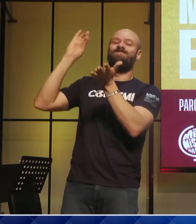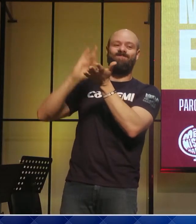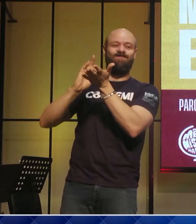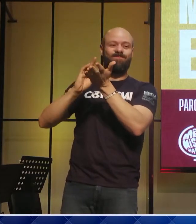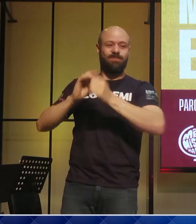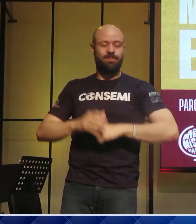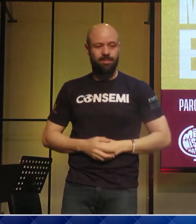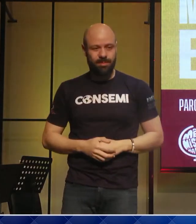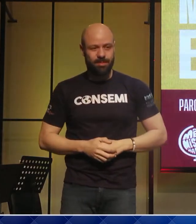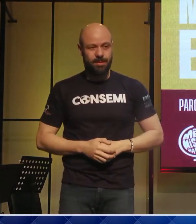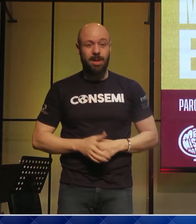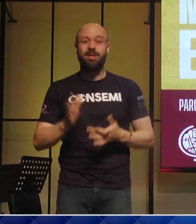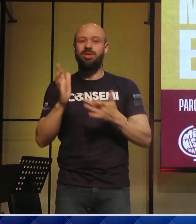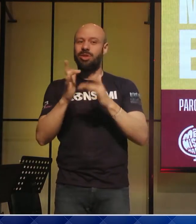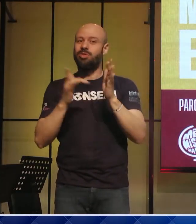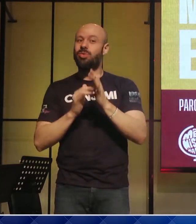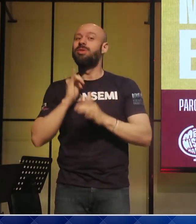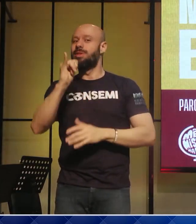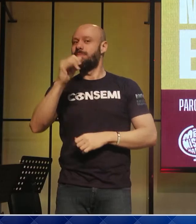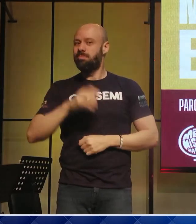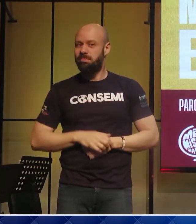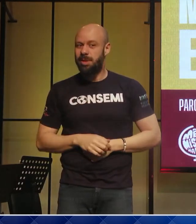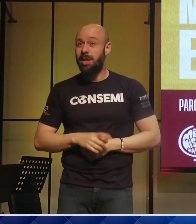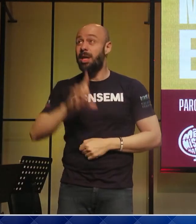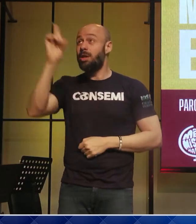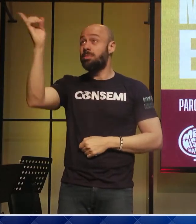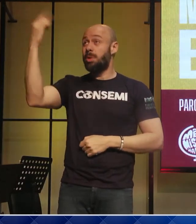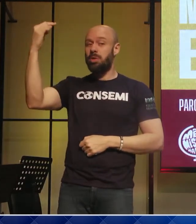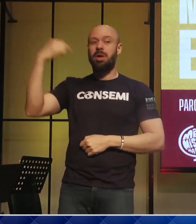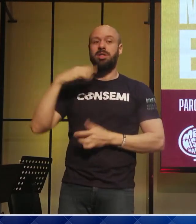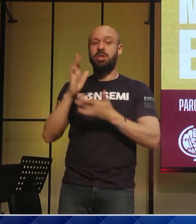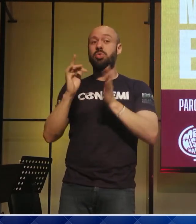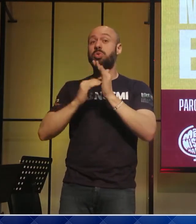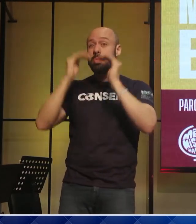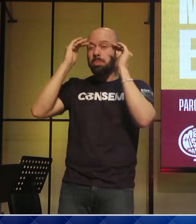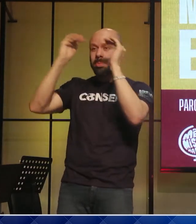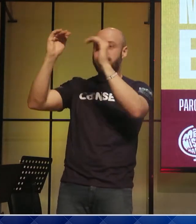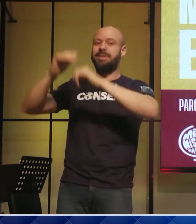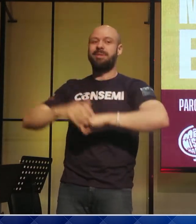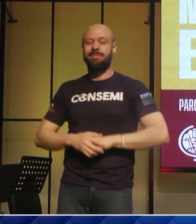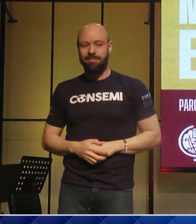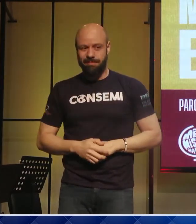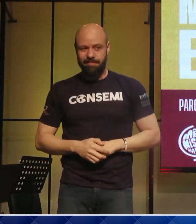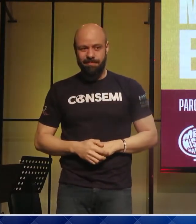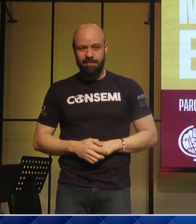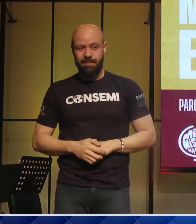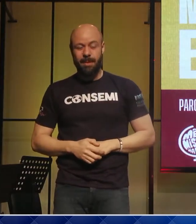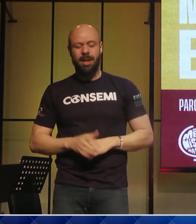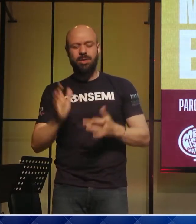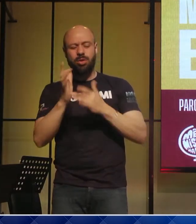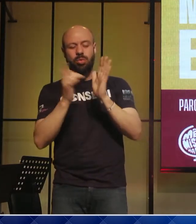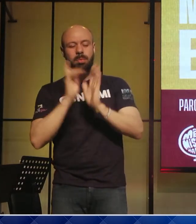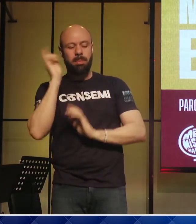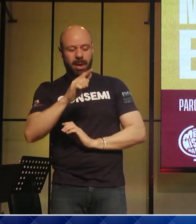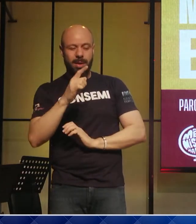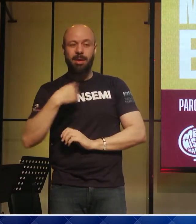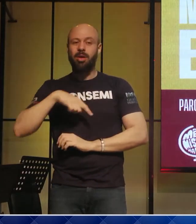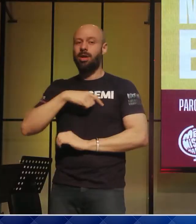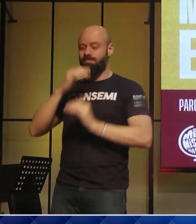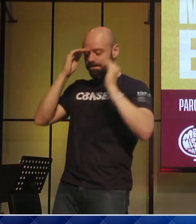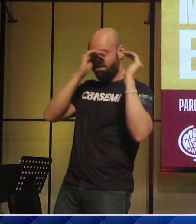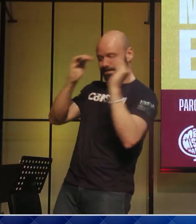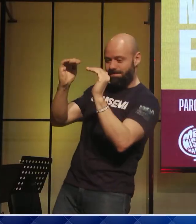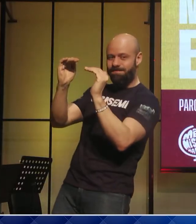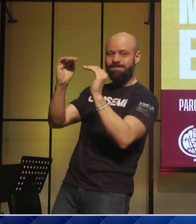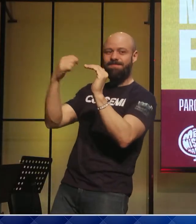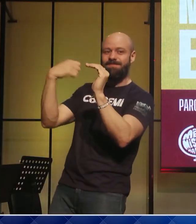Desde a pessoa da mais tenra idade, a criança menor que tem, a pessoa mais velha desse local, Deus